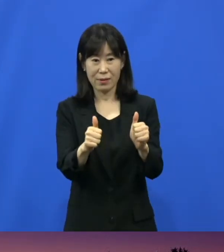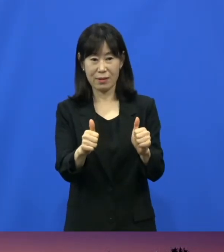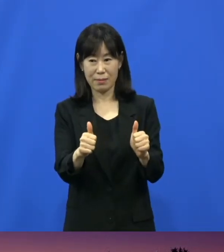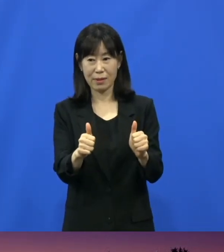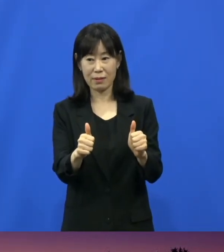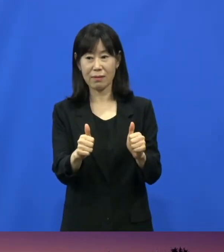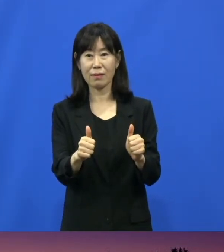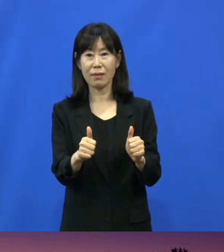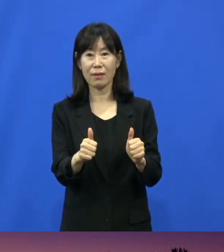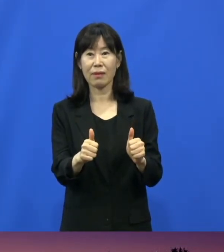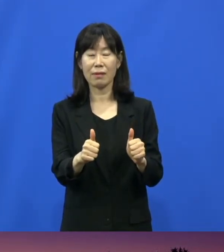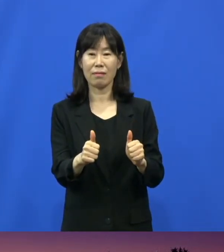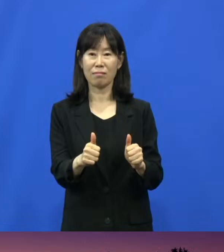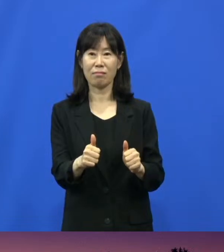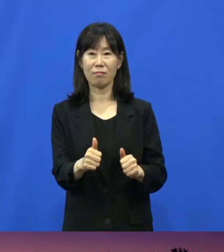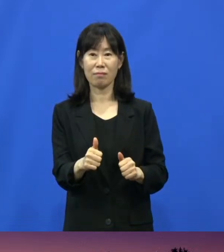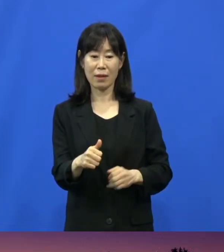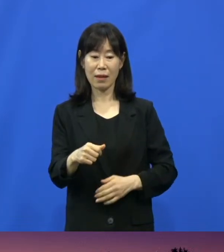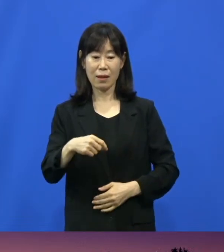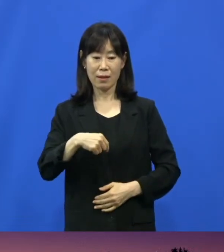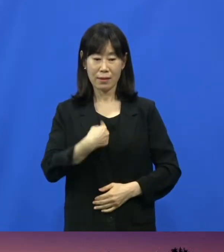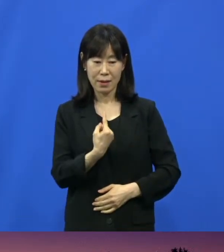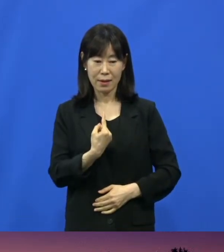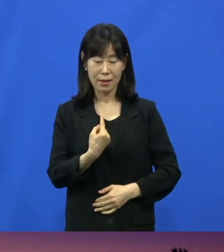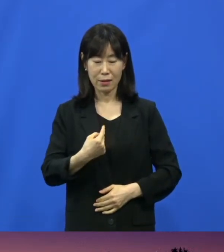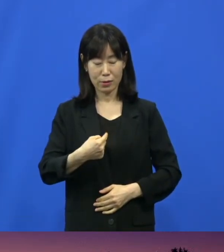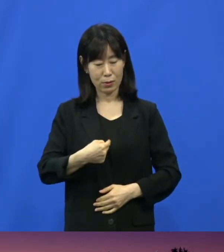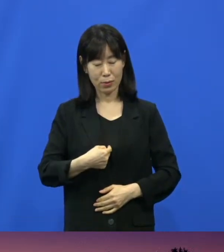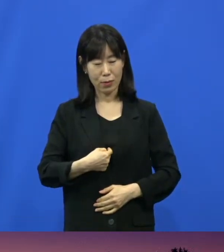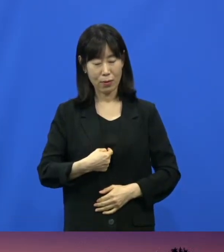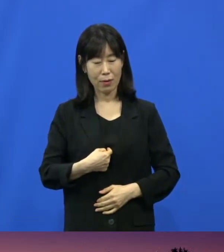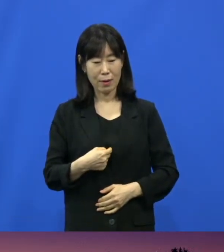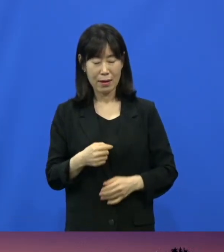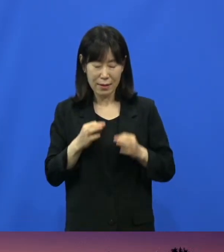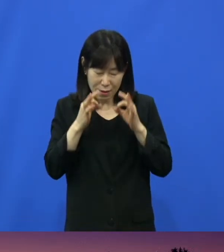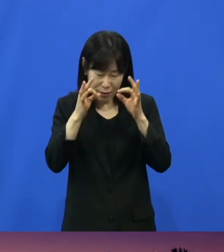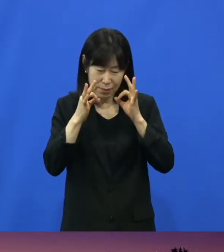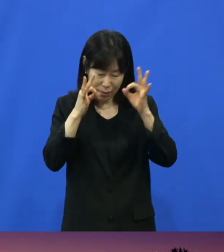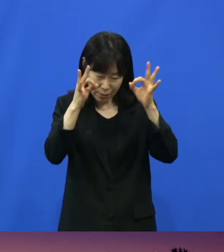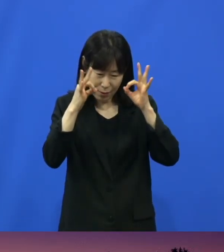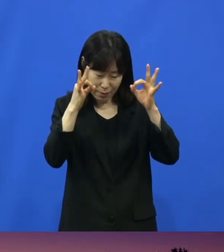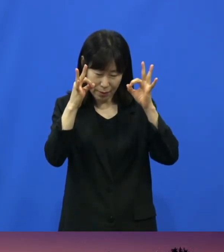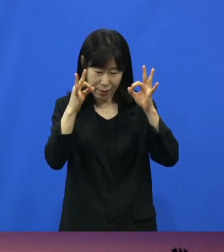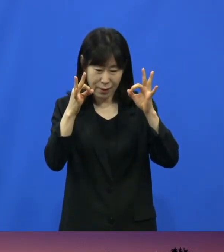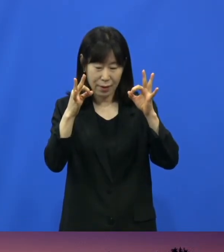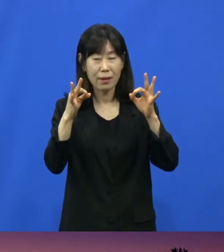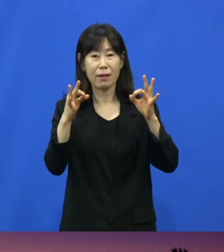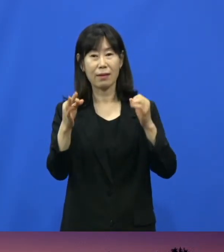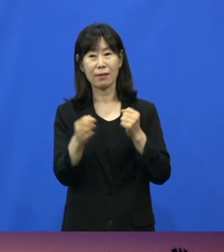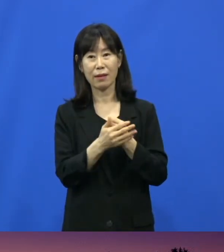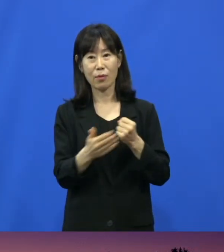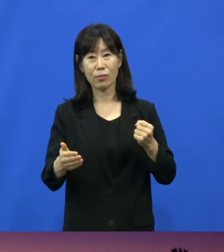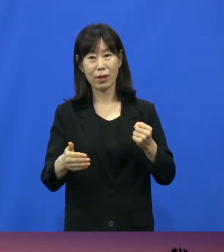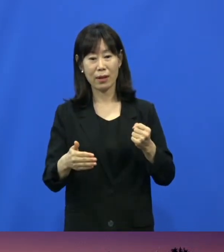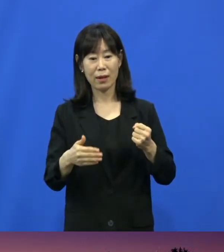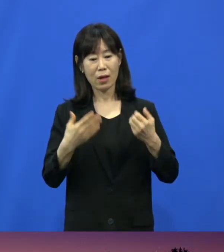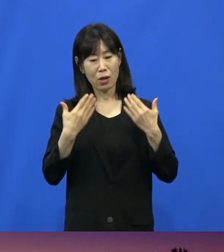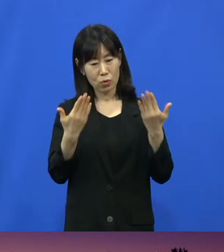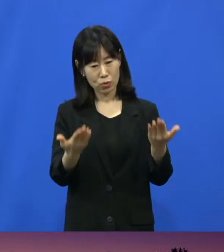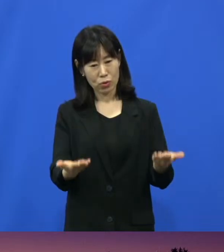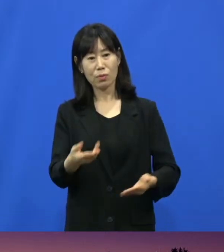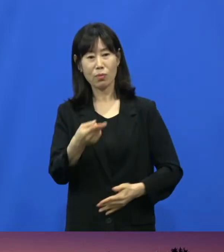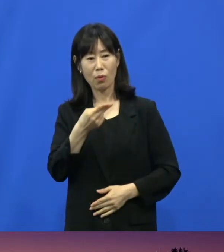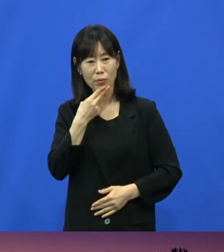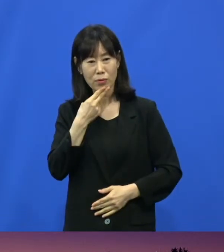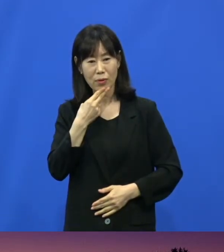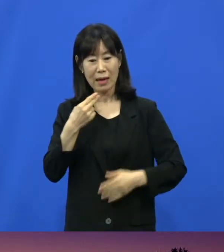하려고 하니까 계속 자기를 몰아가는 거잖아요. 그러니까 뭐가 없어요? 쉼이 없어요. 안식이 없어요.